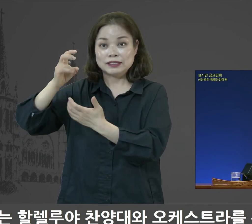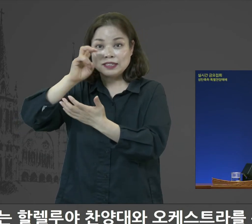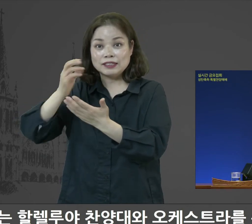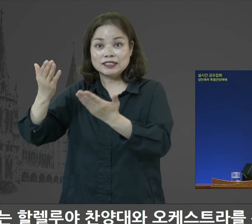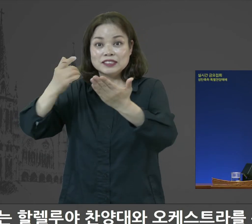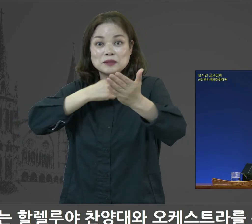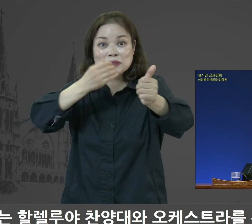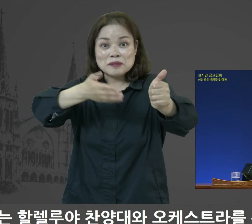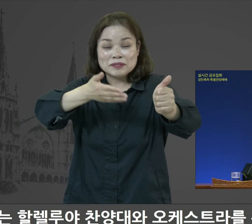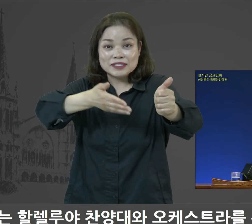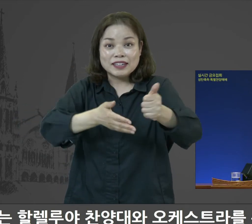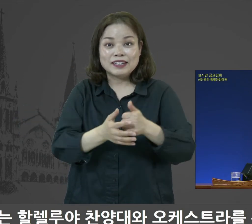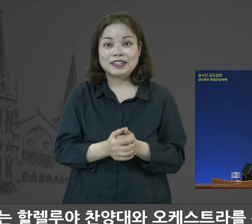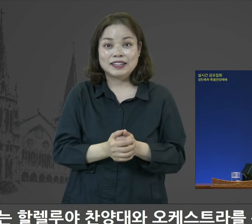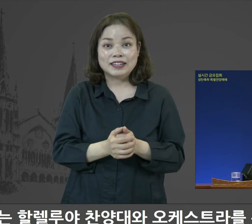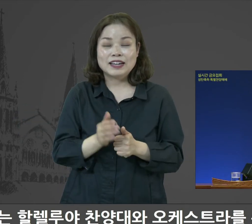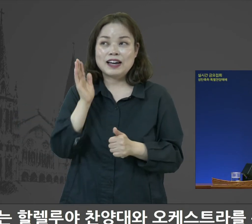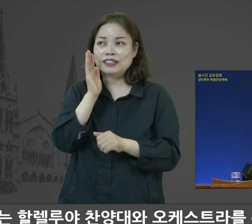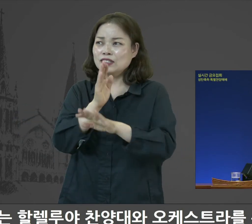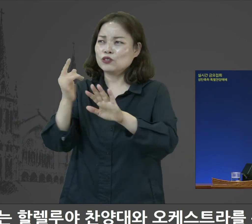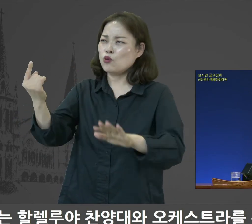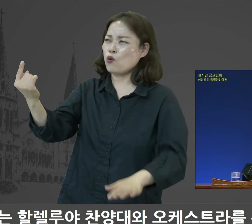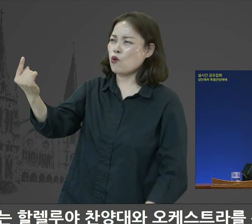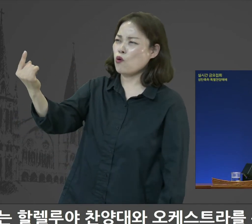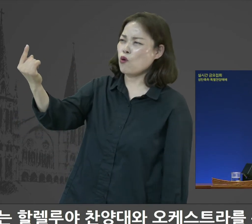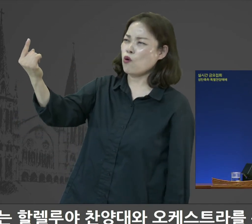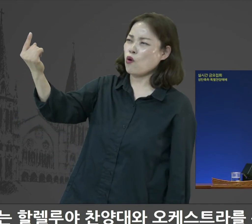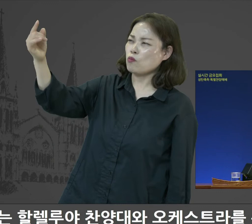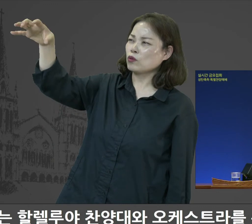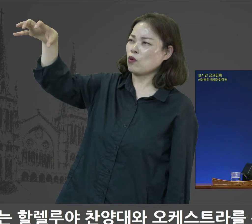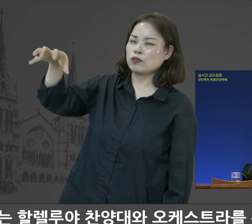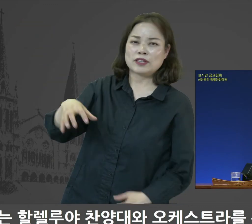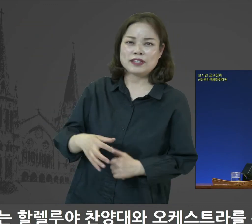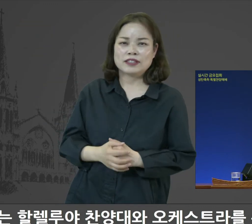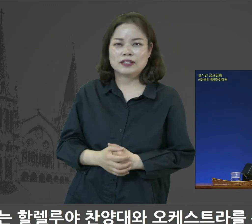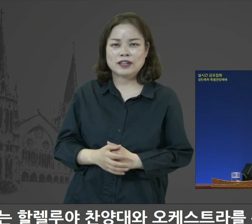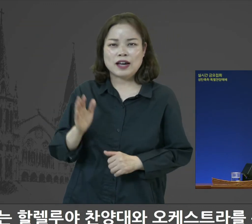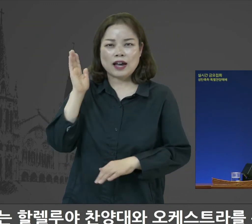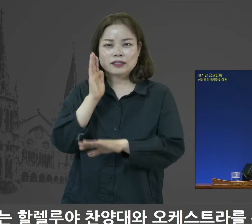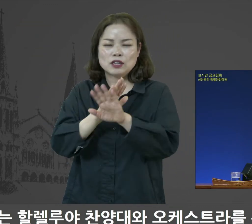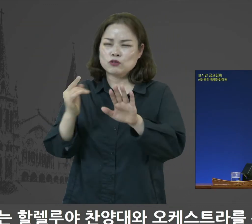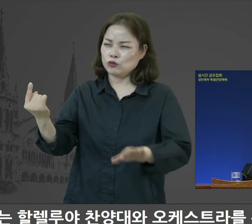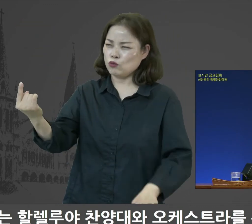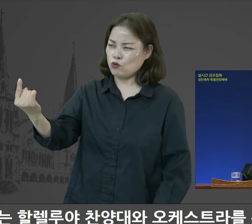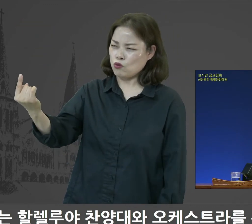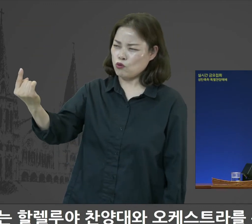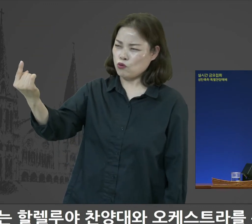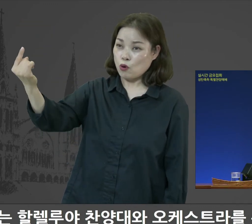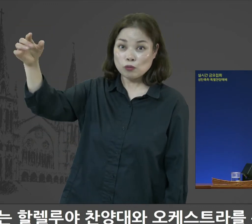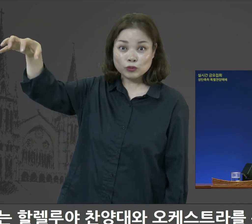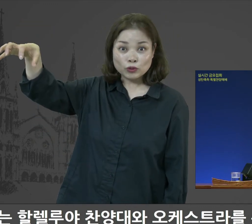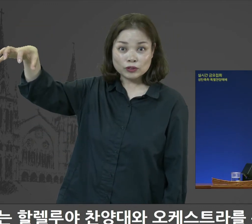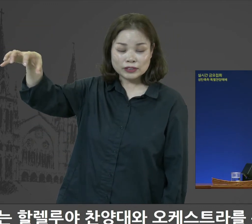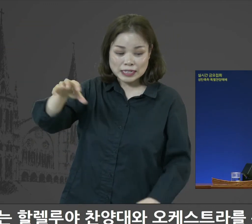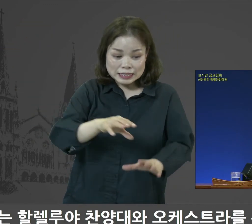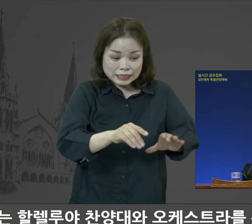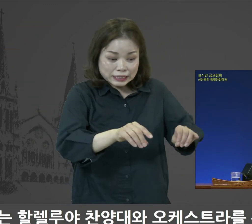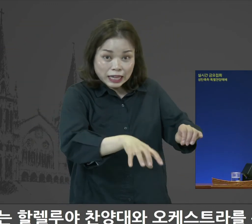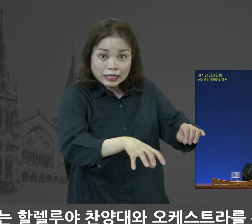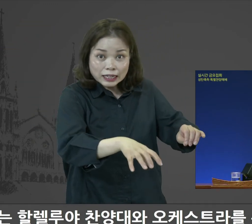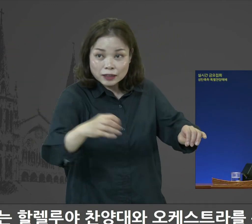소망합니다. 하늘의 높은 곳이라 그랬죠. 하늘의 높은 곳이 땅에